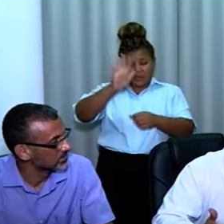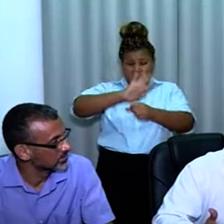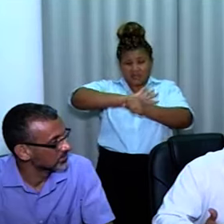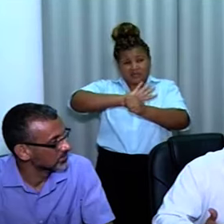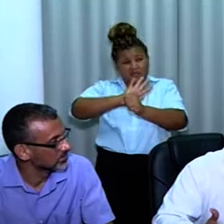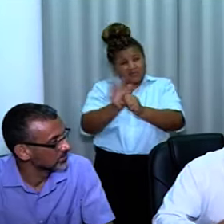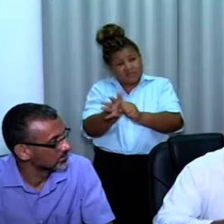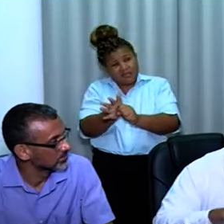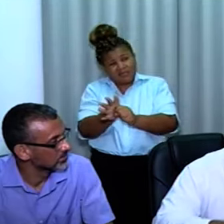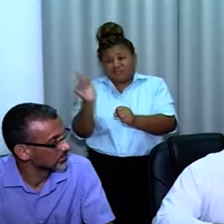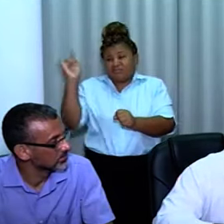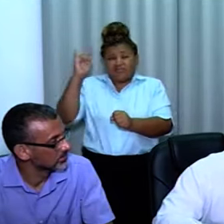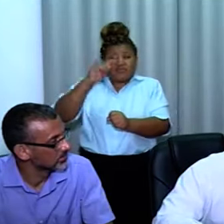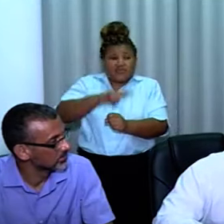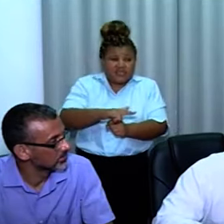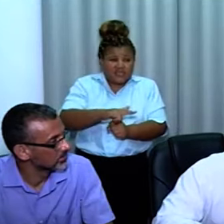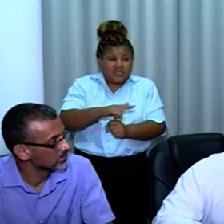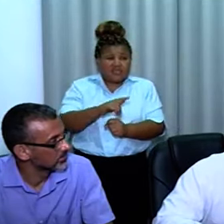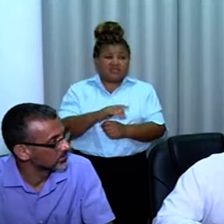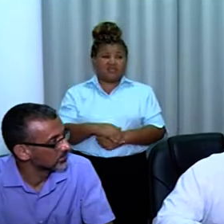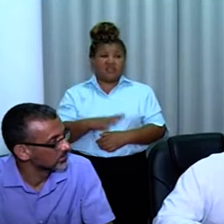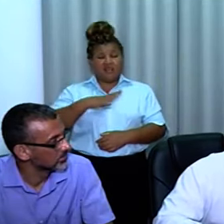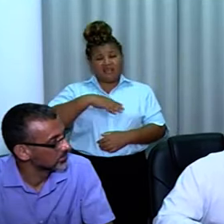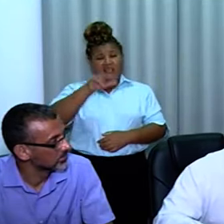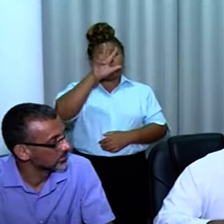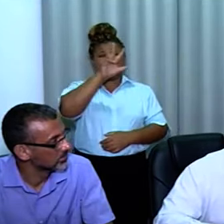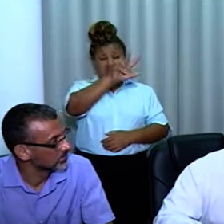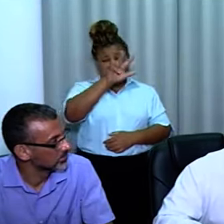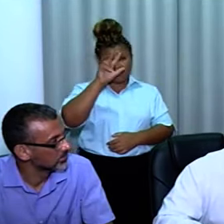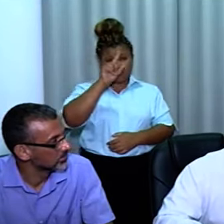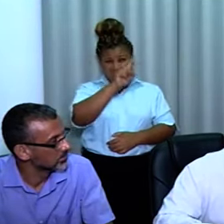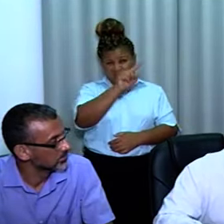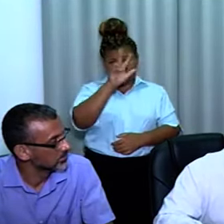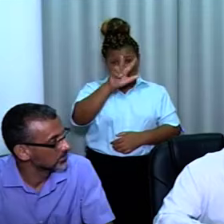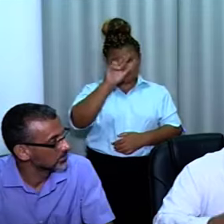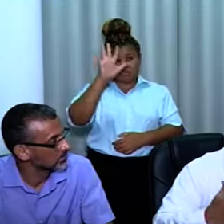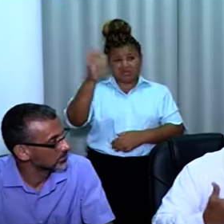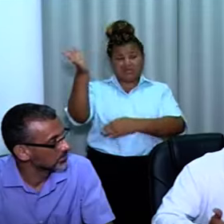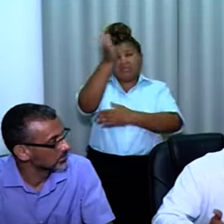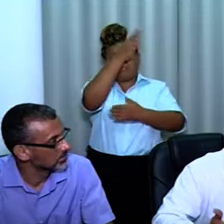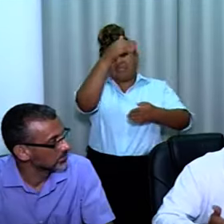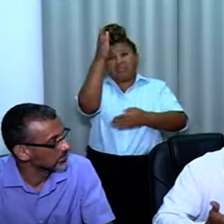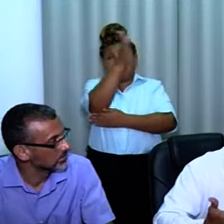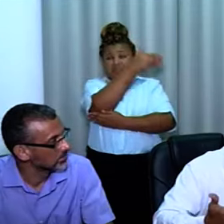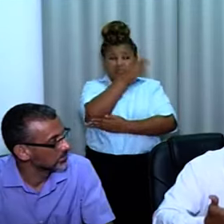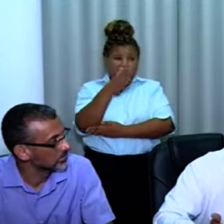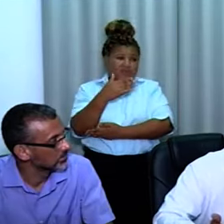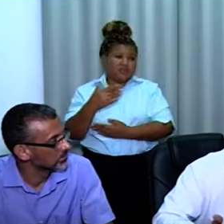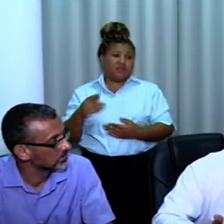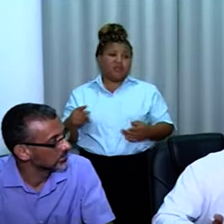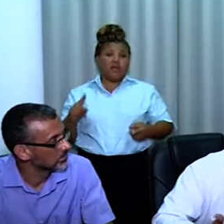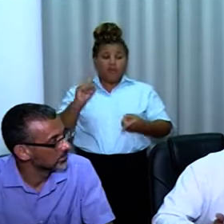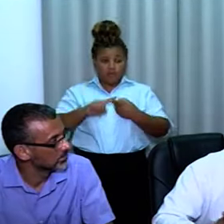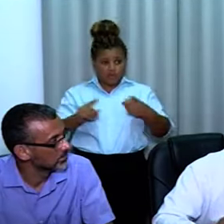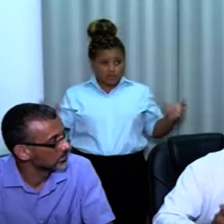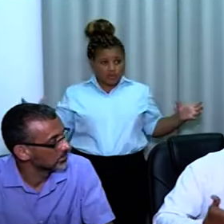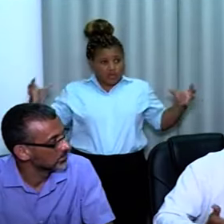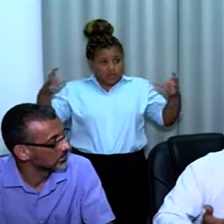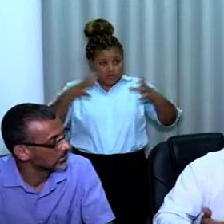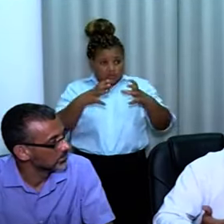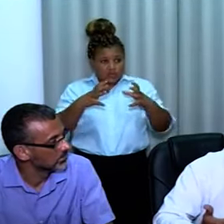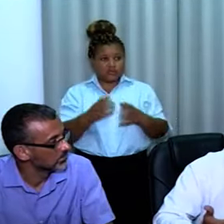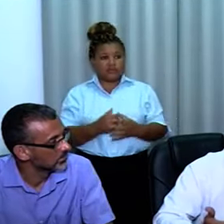countries. So we have to deal with it together. So let us join hands to really put it under control